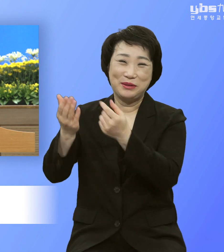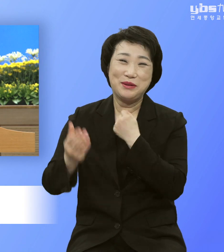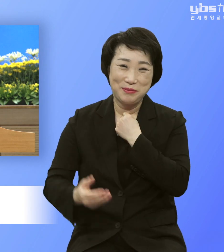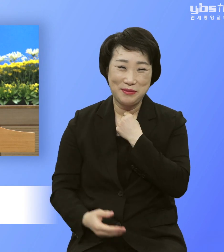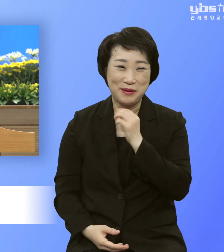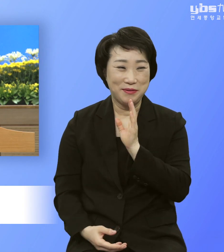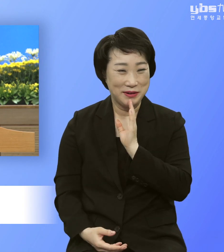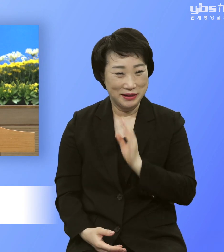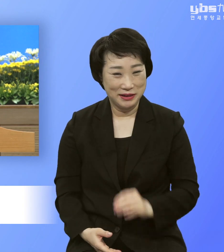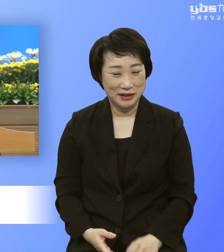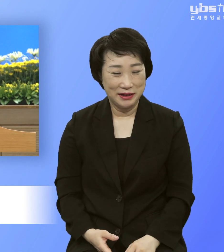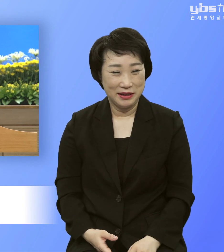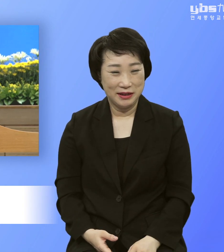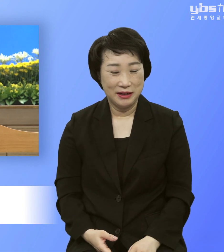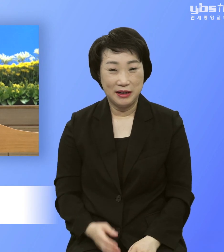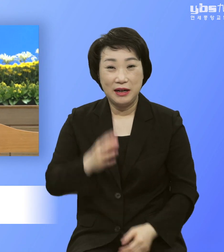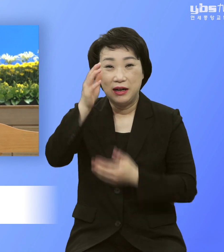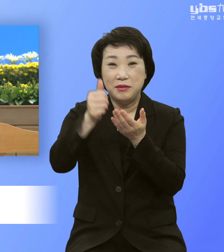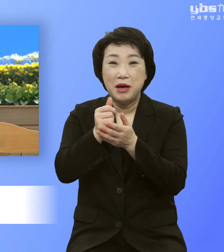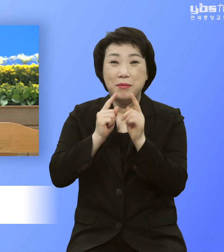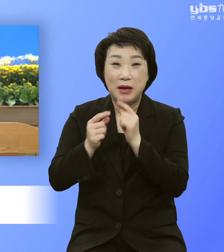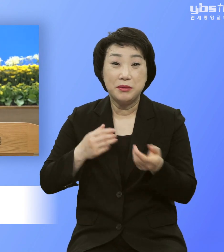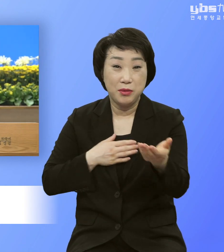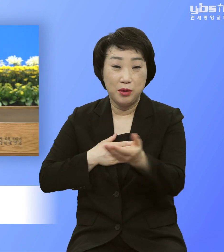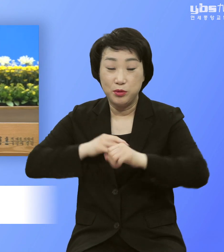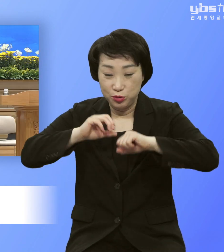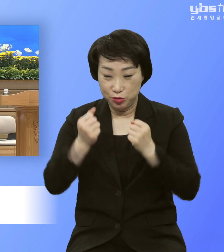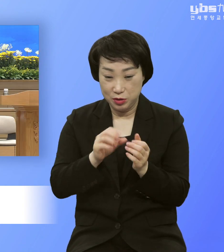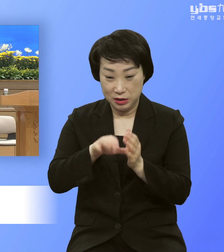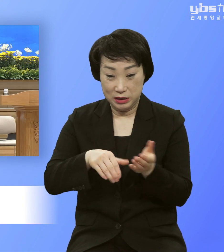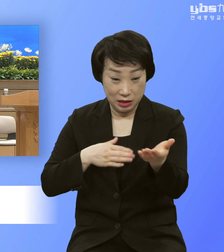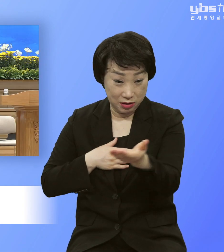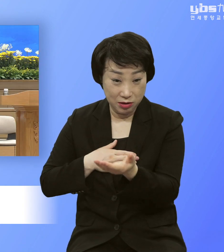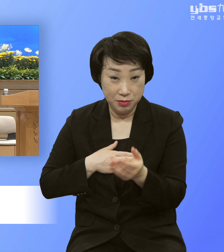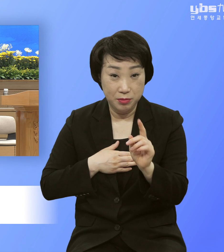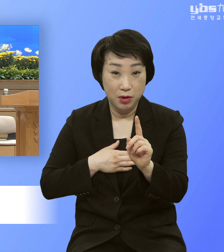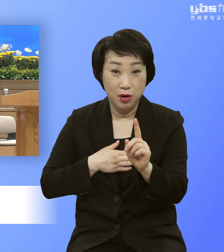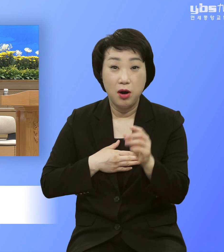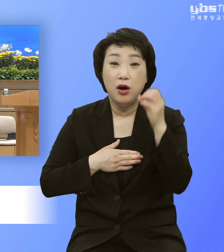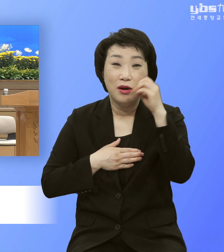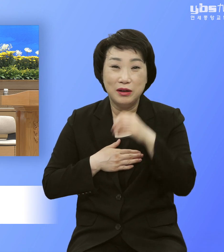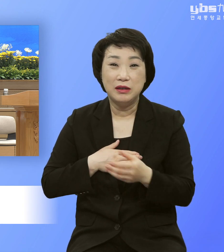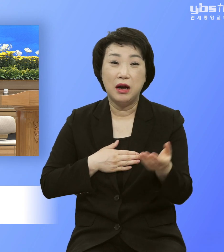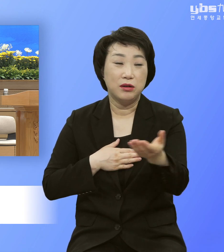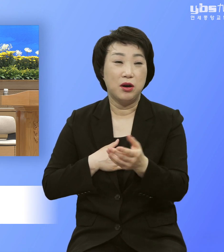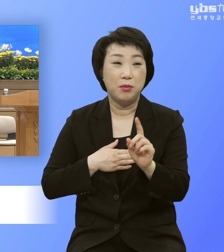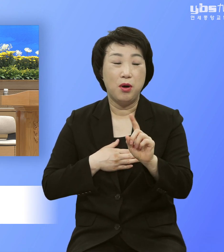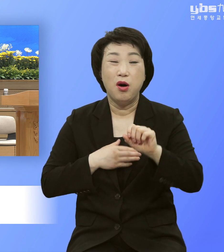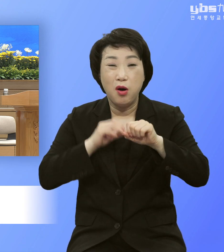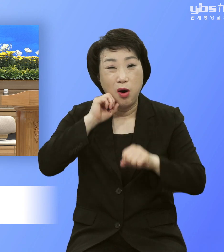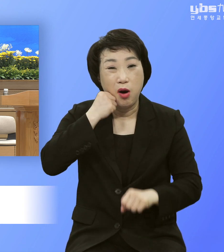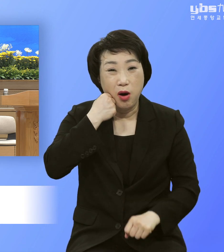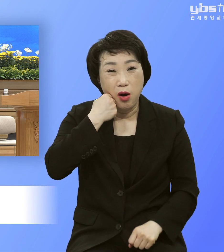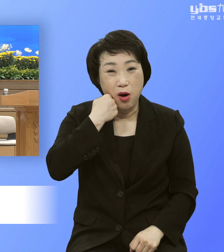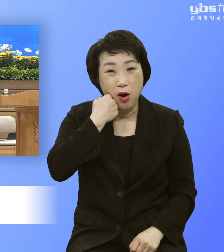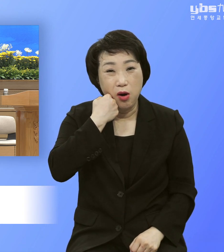자유. 그래서 하나님 말씀을 우리가 순종할 때 그냥